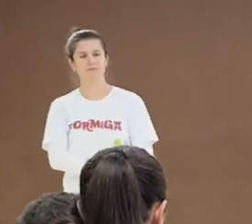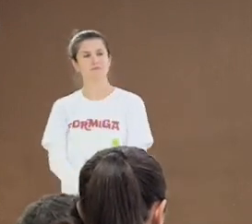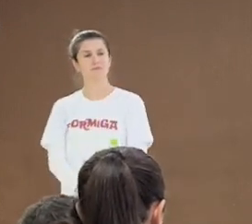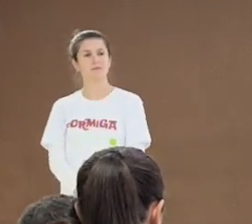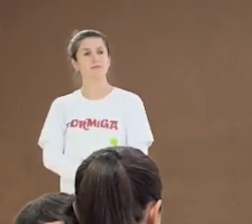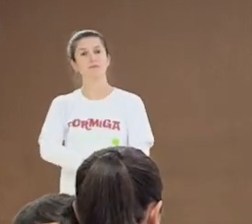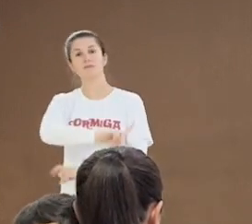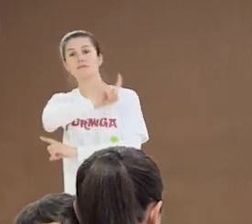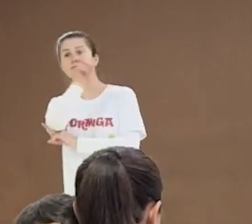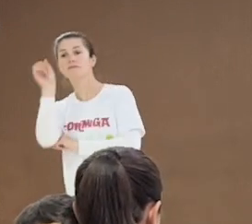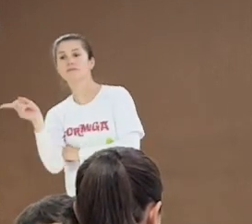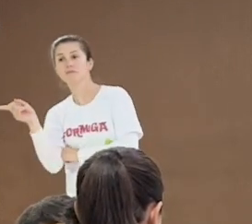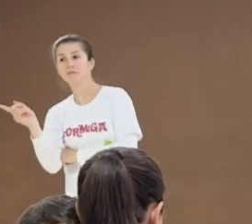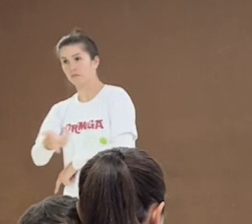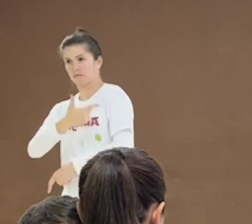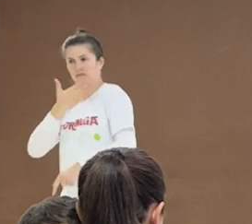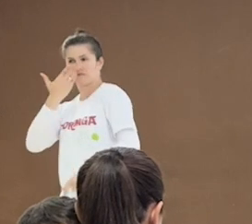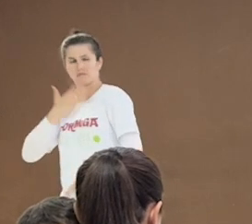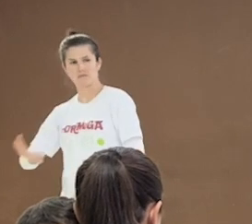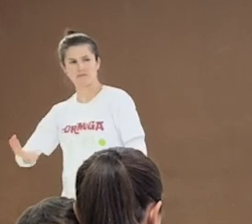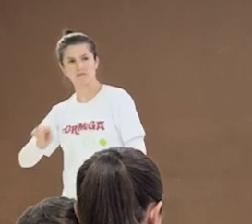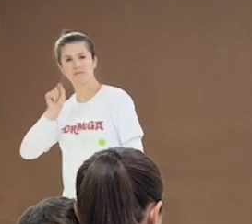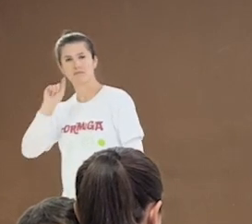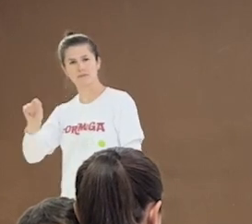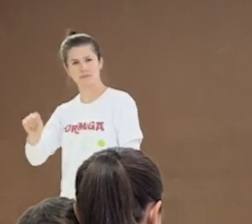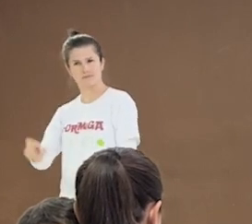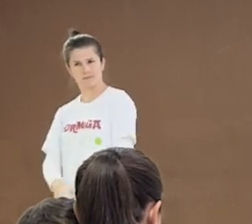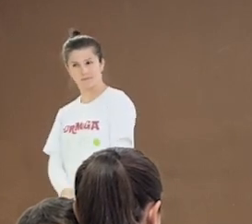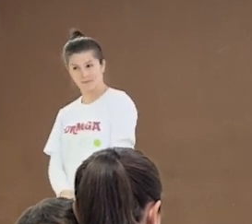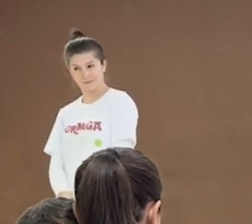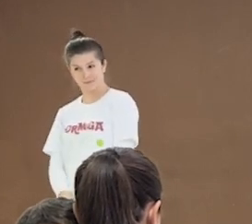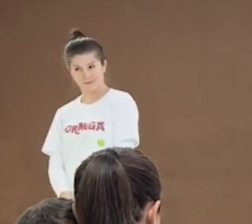Então eu vou embora, seu egoísta feio.